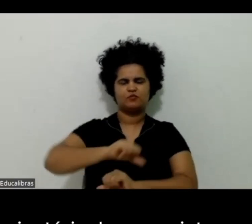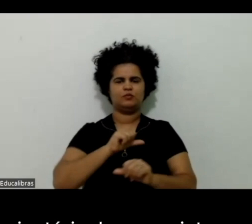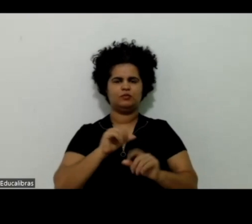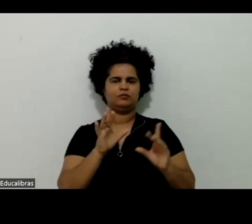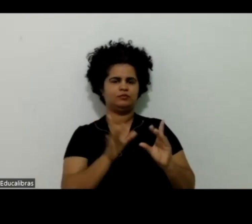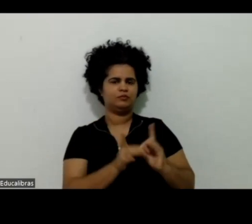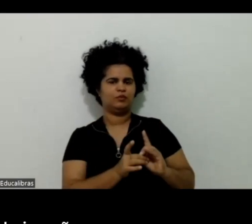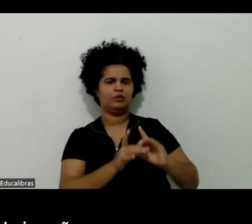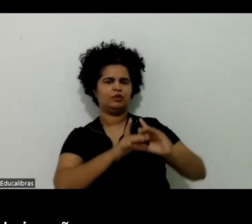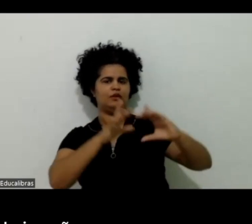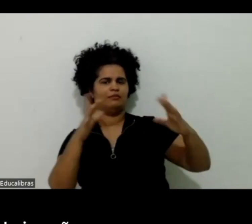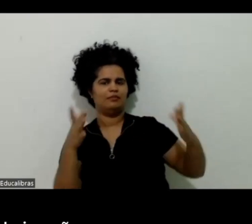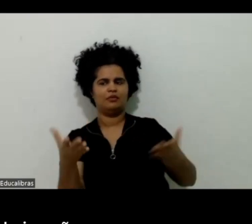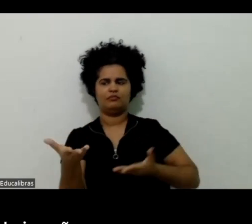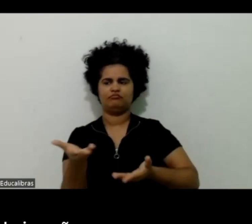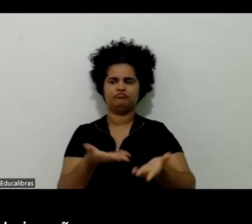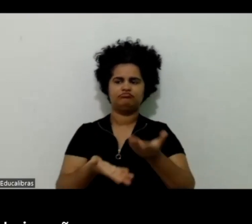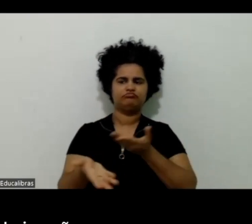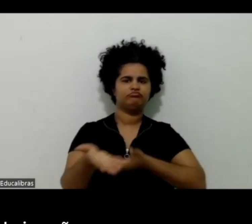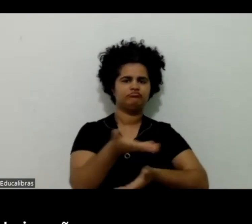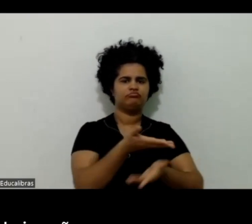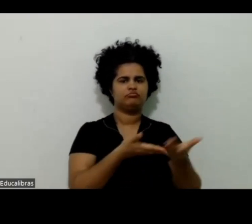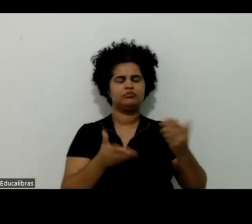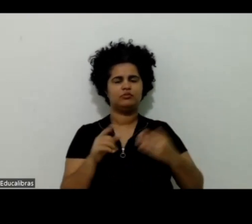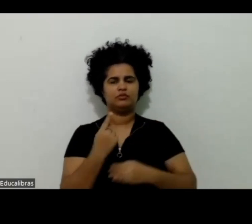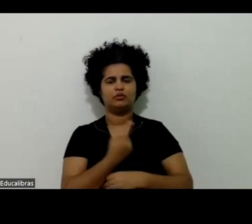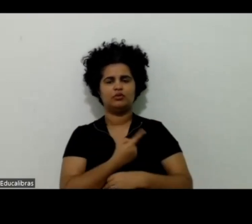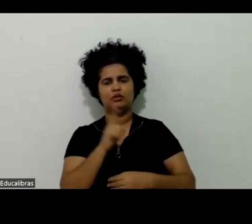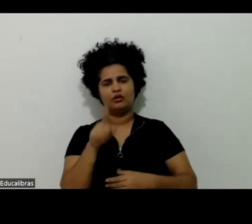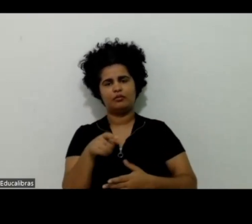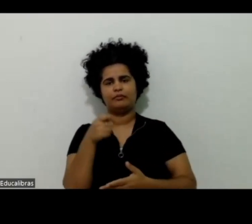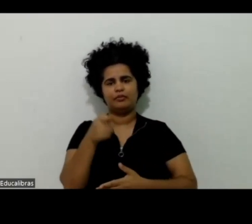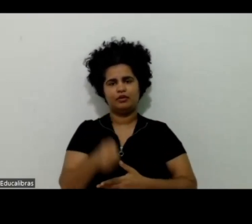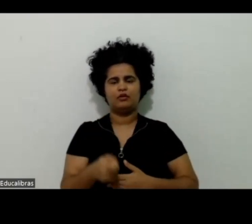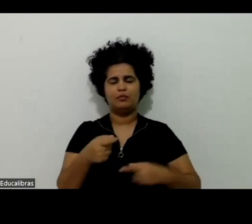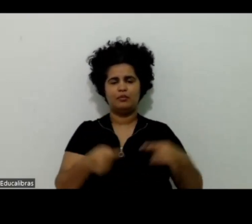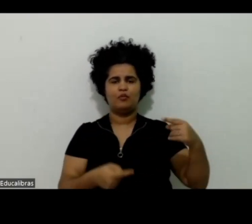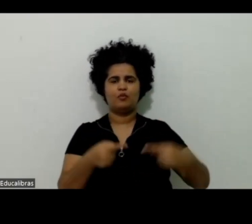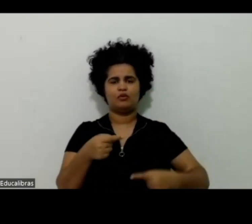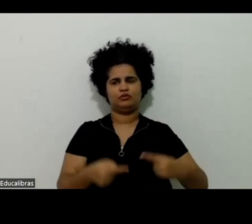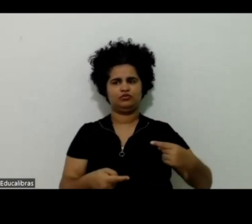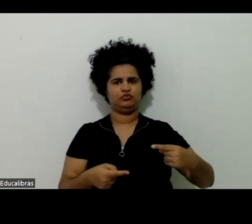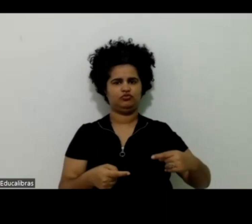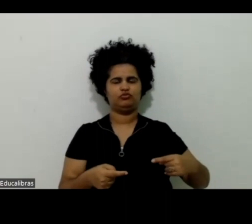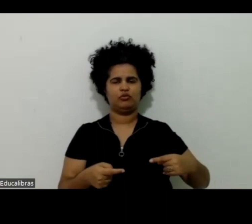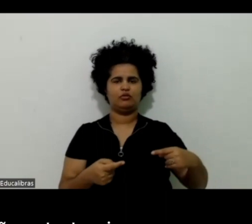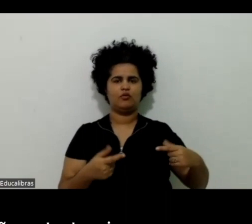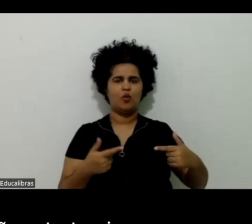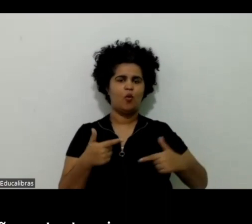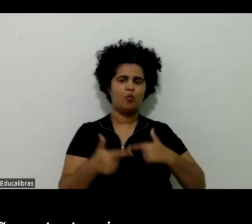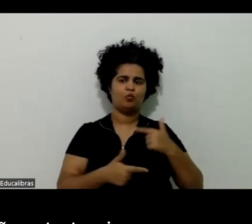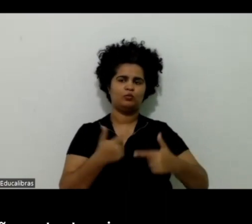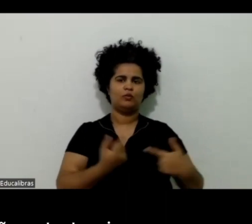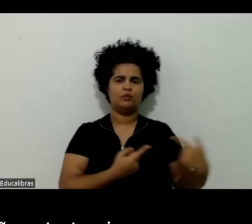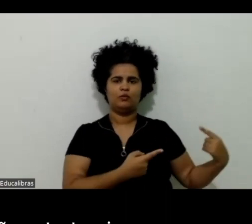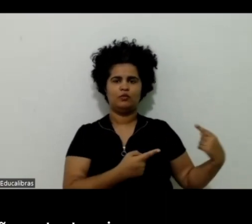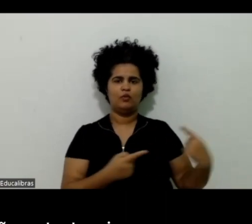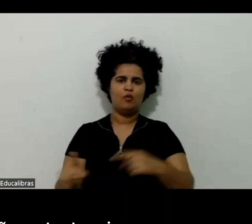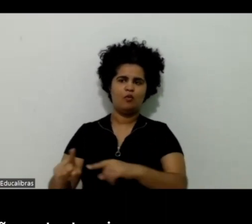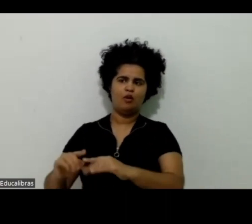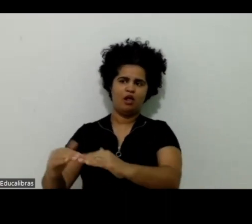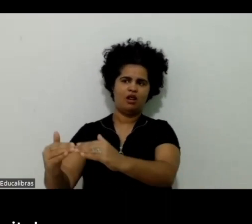desse projeto, a gente tem assim uma obrigação ético-política de enfrentar, né, essas opressões